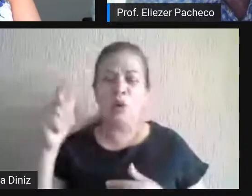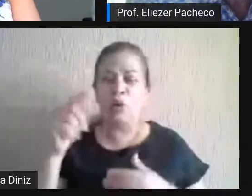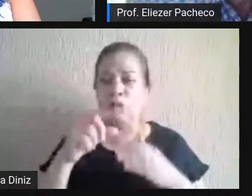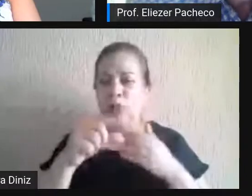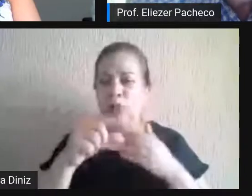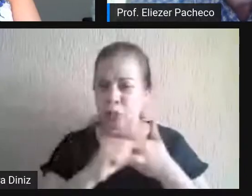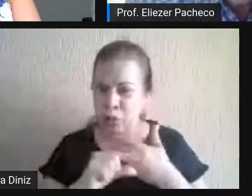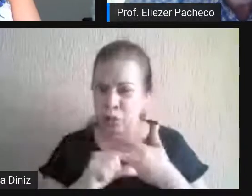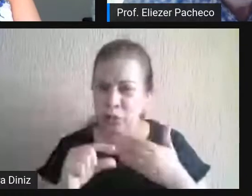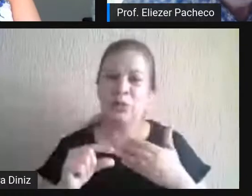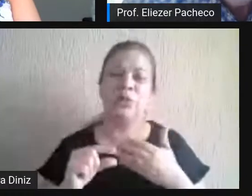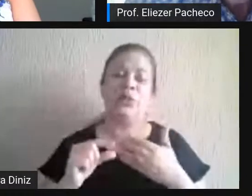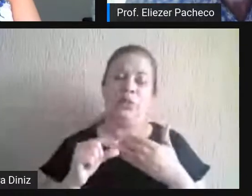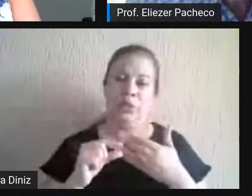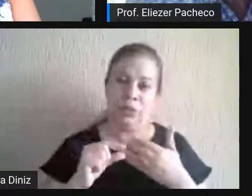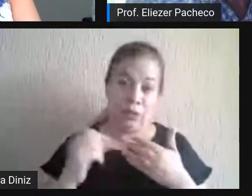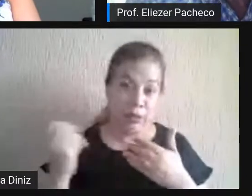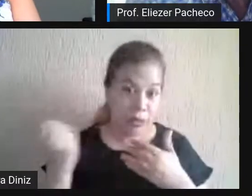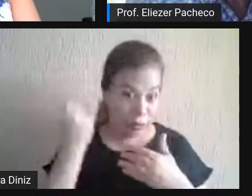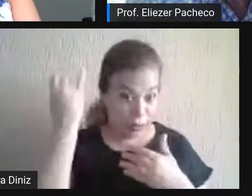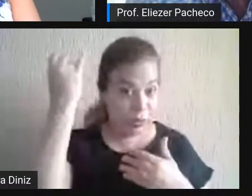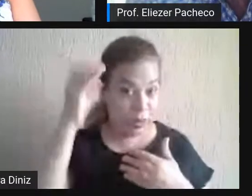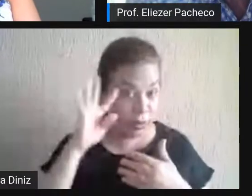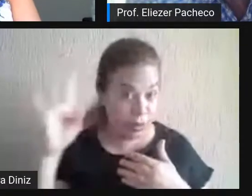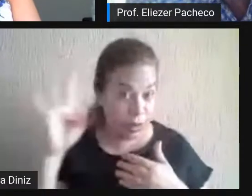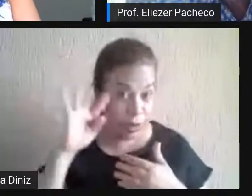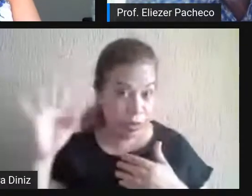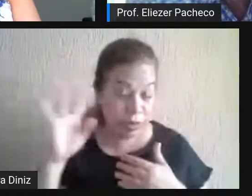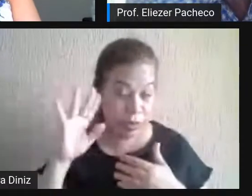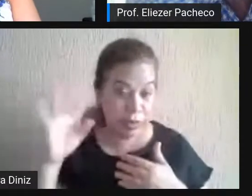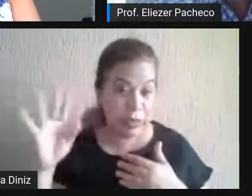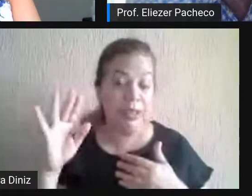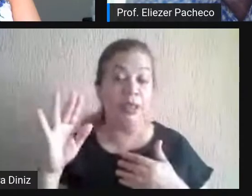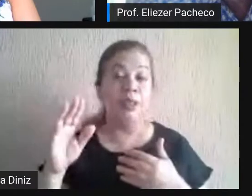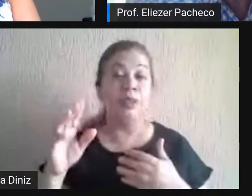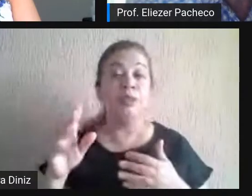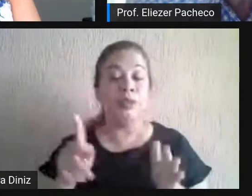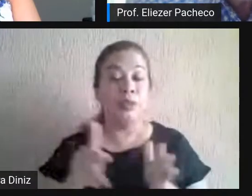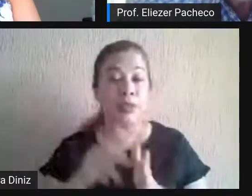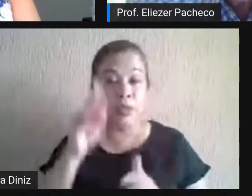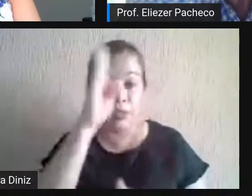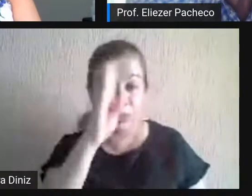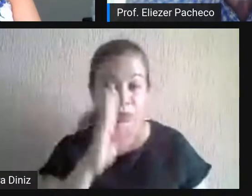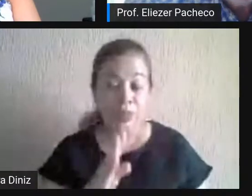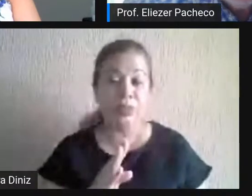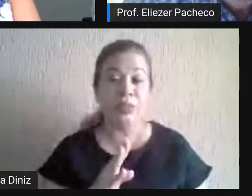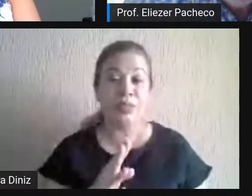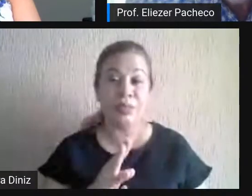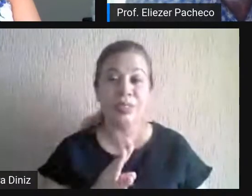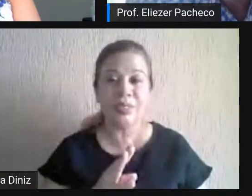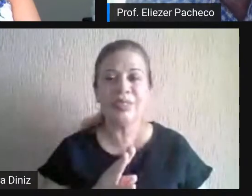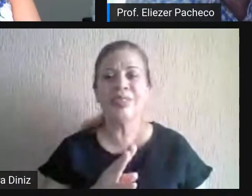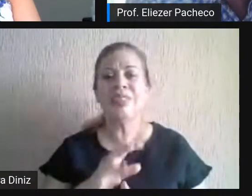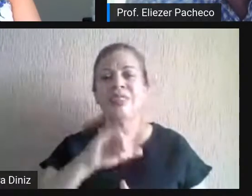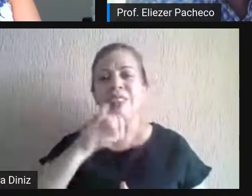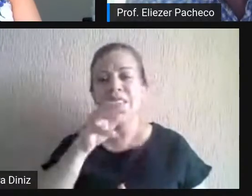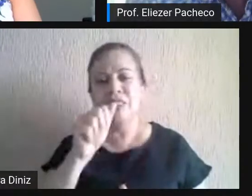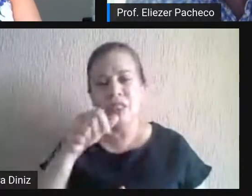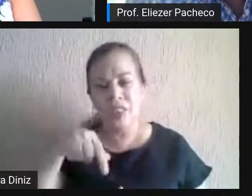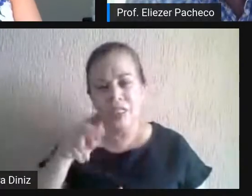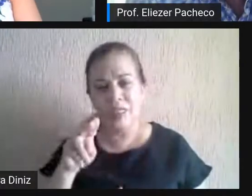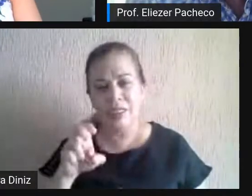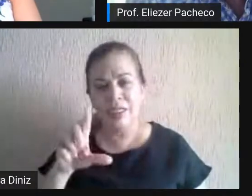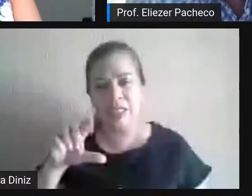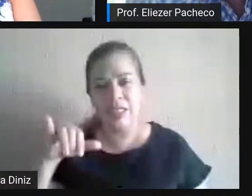enfim, né, mesmo os nossos teóricos brasileiros, o Frigoto, a Ciavatta, Jacqueline Moll,